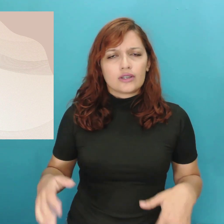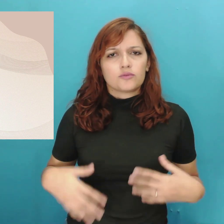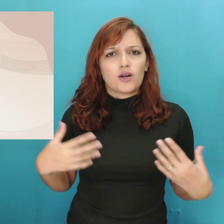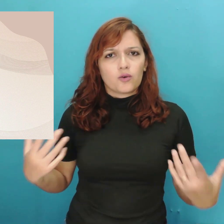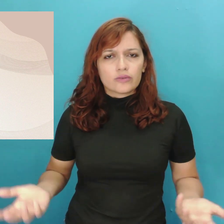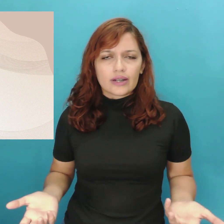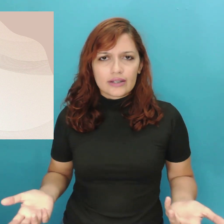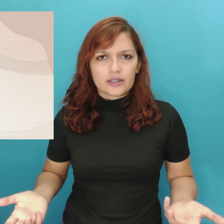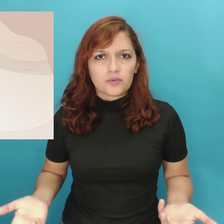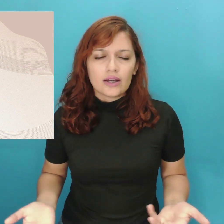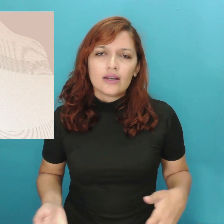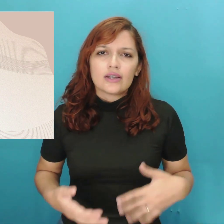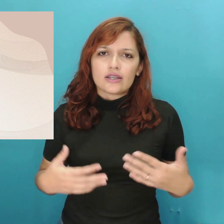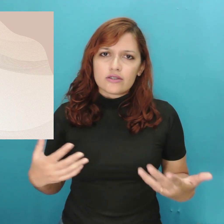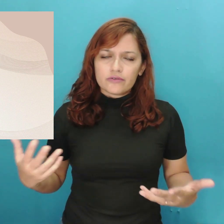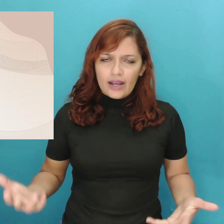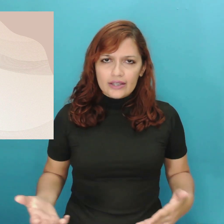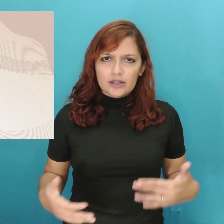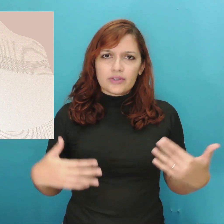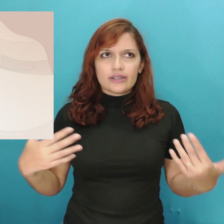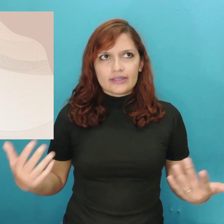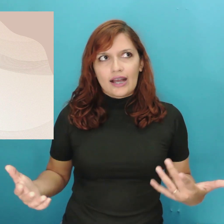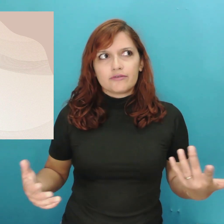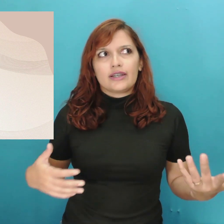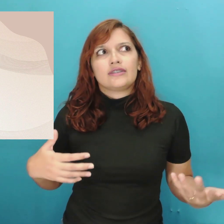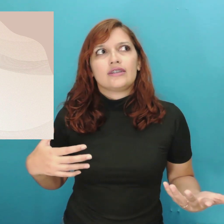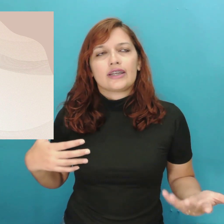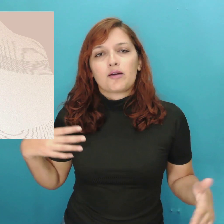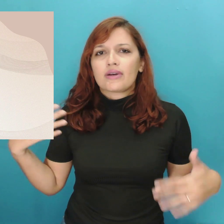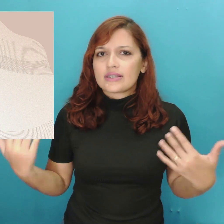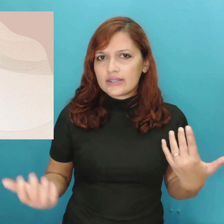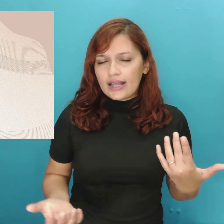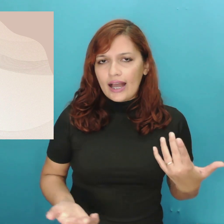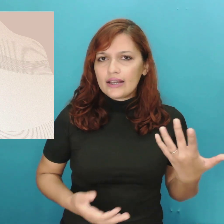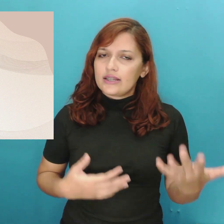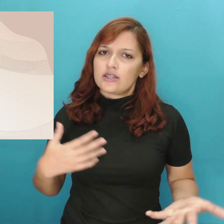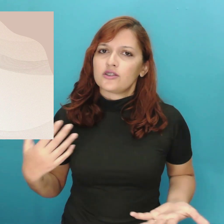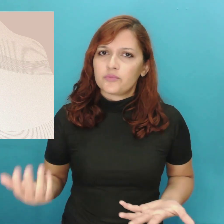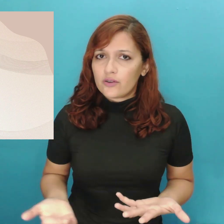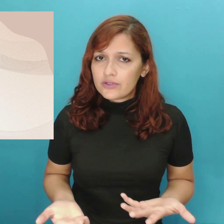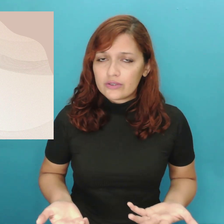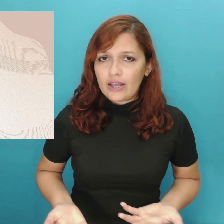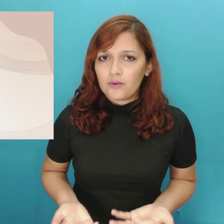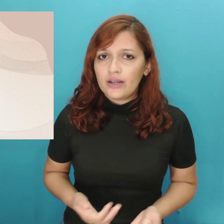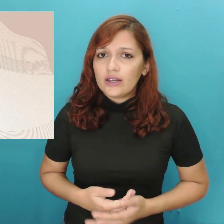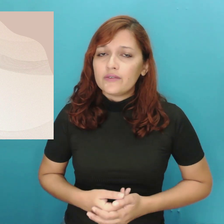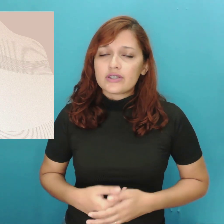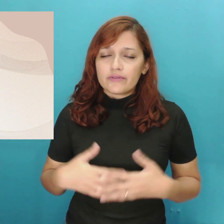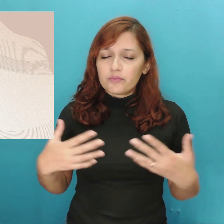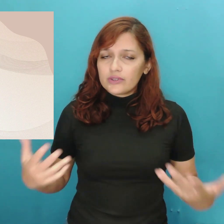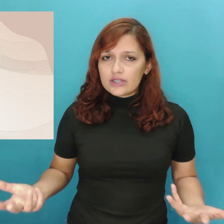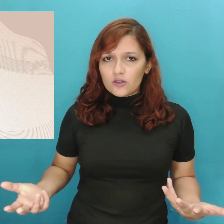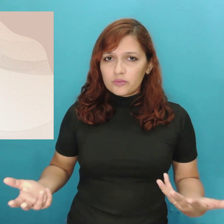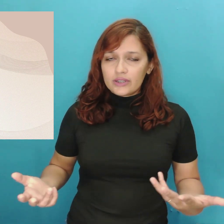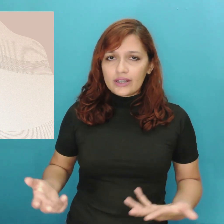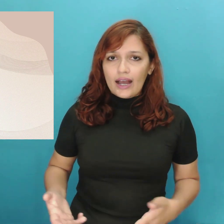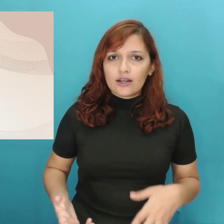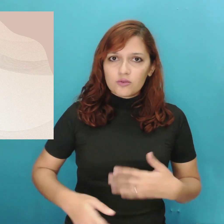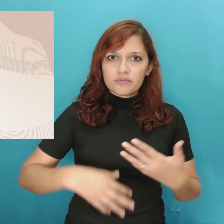uma outra língua, que isso vai te habilitar, vai te capacitar em sentido profissional e você vai poder se comunicar com